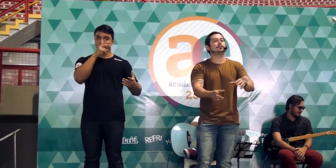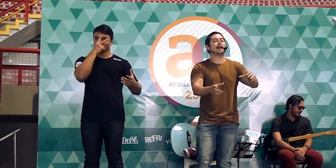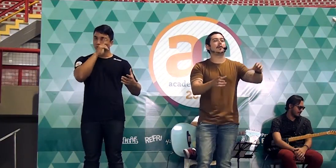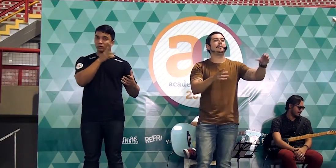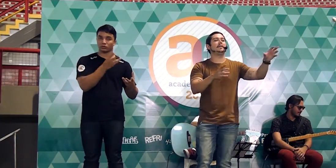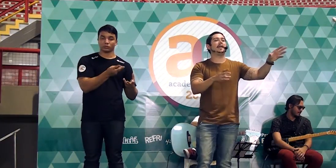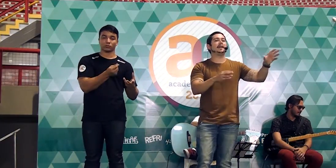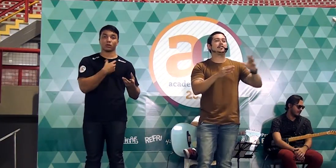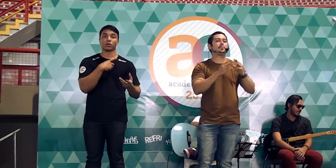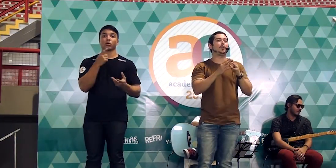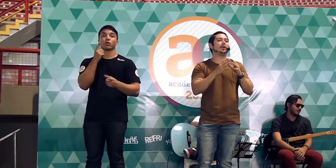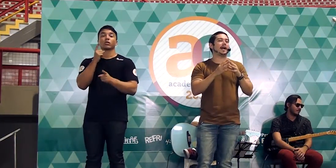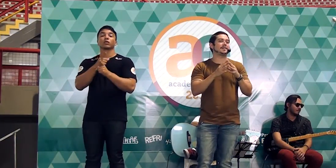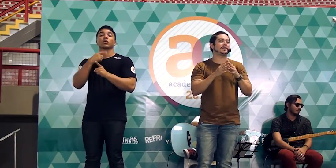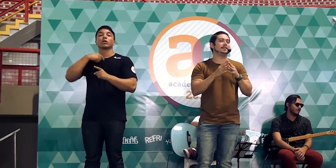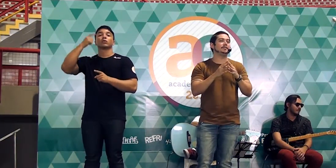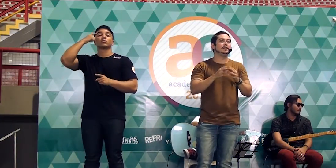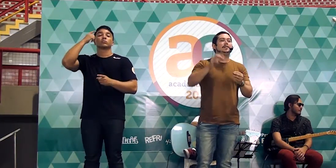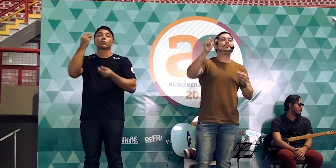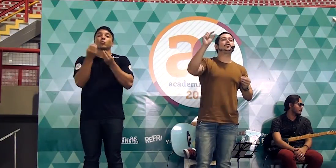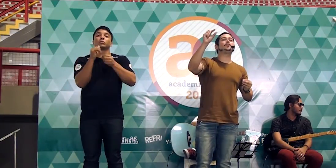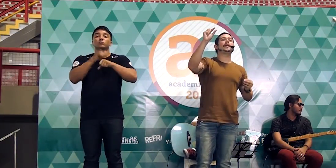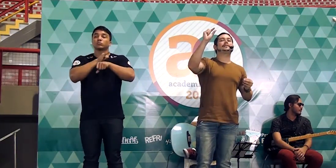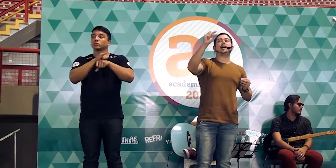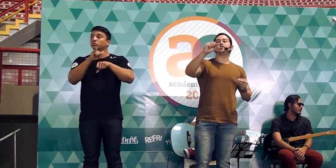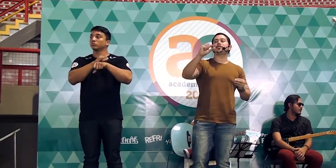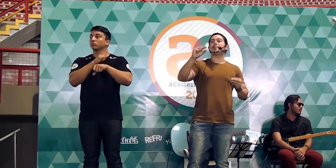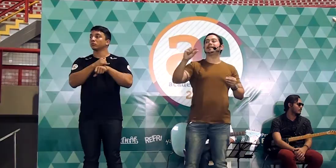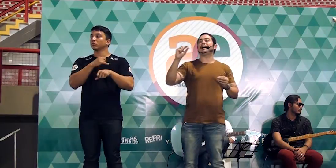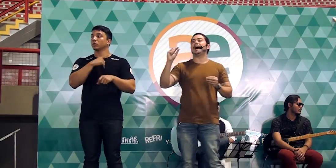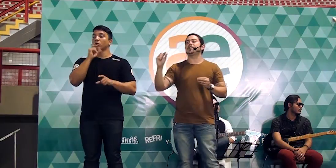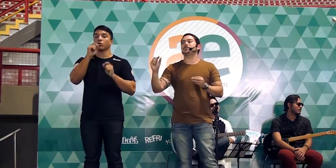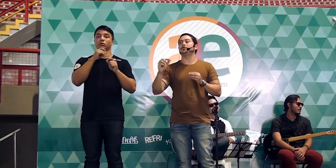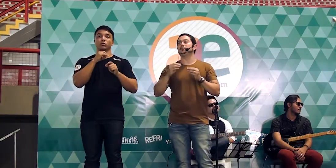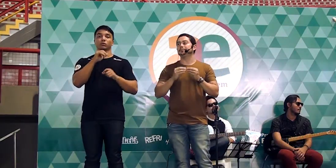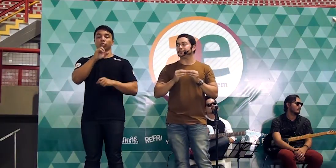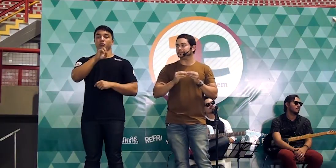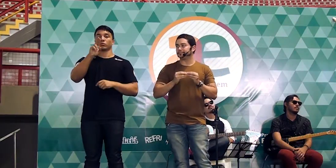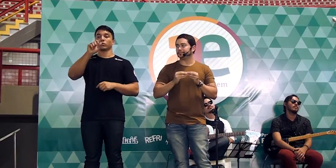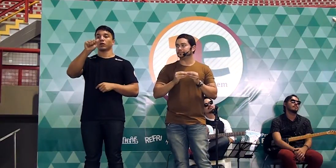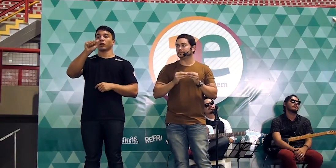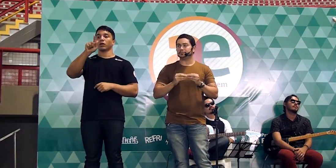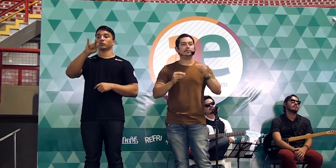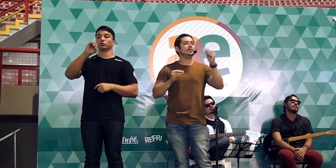empresas encontraram uma maneira de burlar isso aí. Tinha uma taxa chamada ágil.